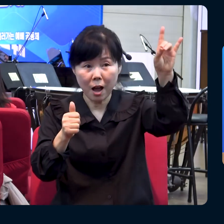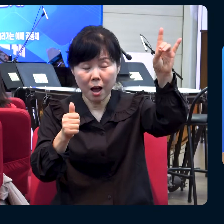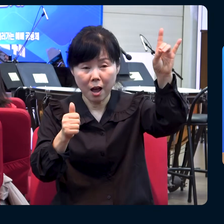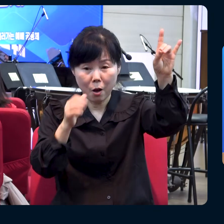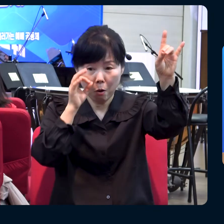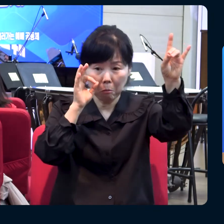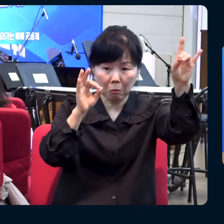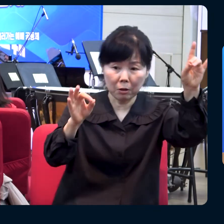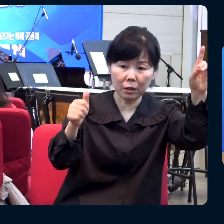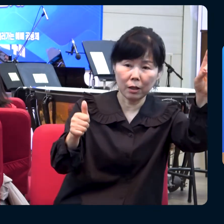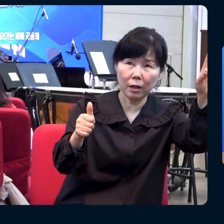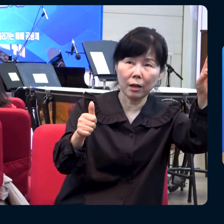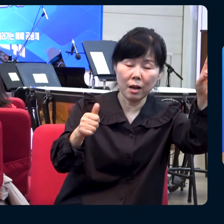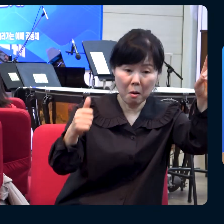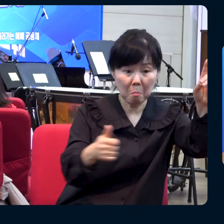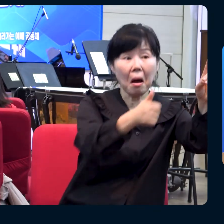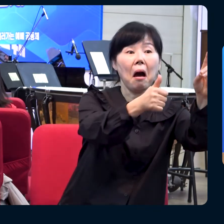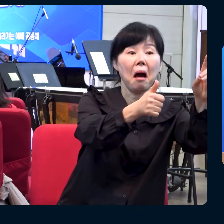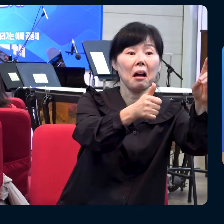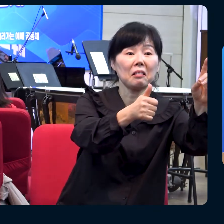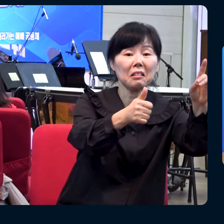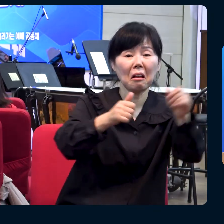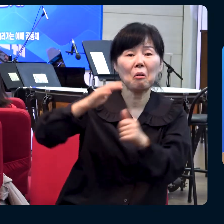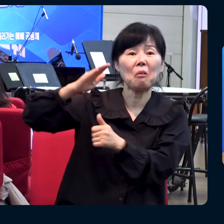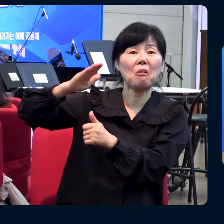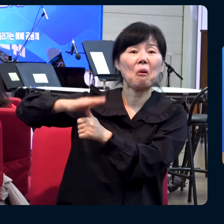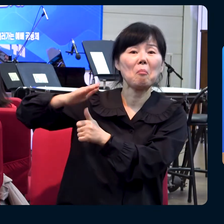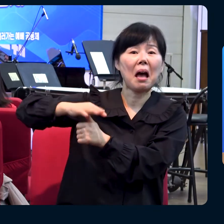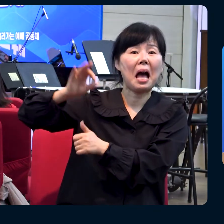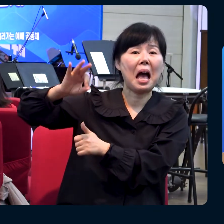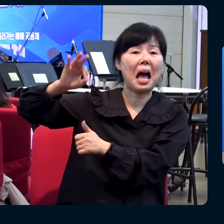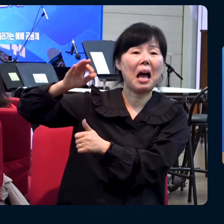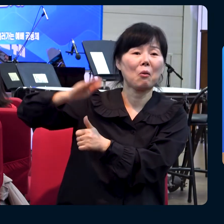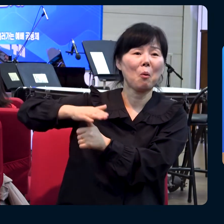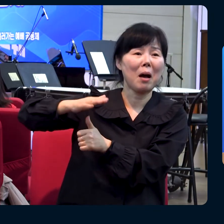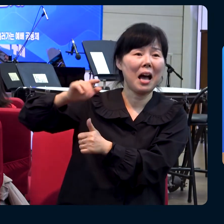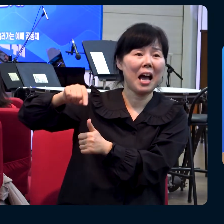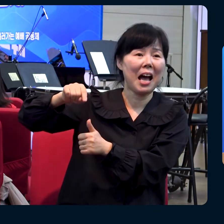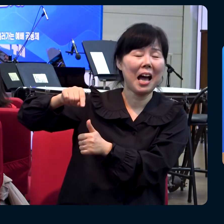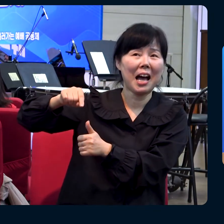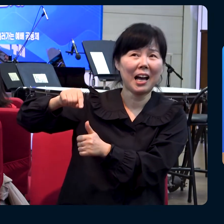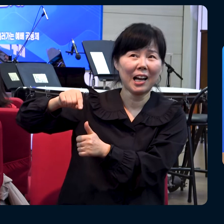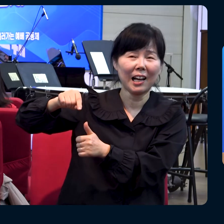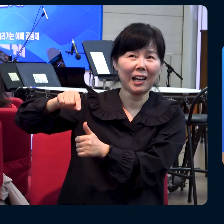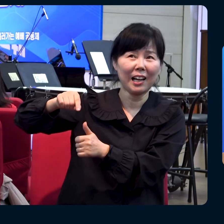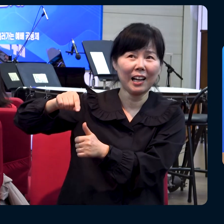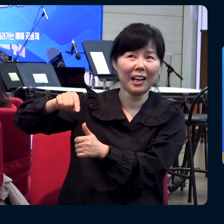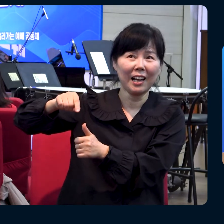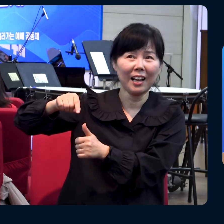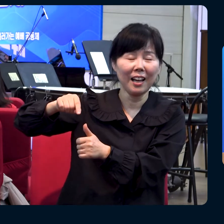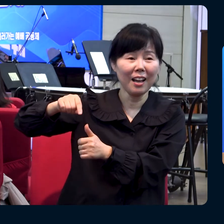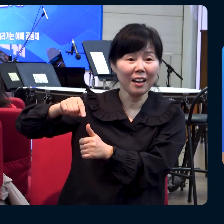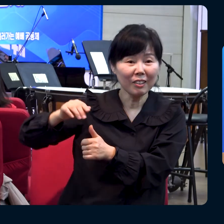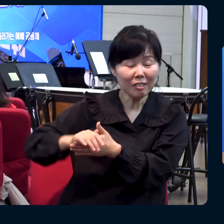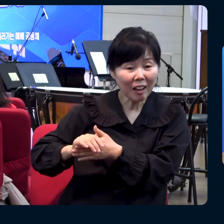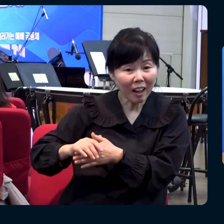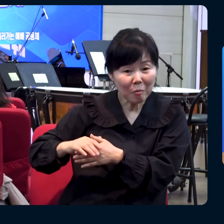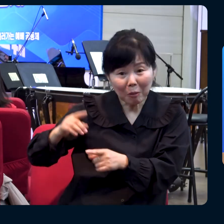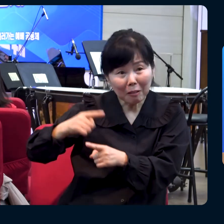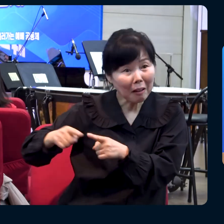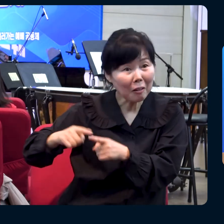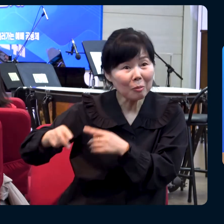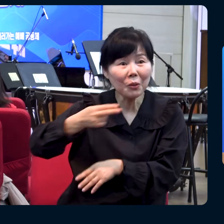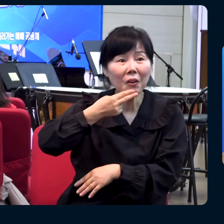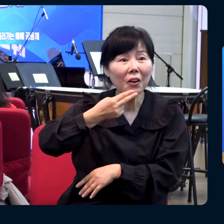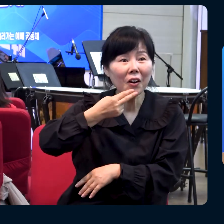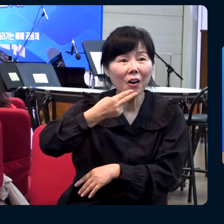깜짝 놀랍니다. 싸운다고 나오는데 어린이 나오는 게 아니라 애가 나오는 거예요. 뭐를 들고 나오냐면 물맷돌을